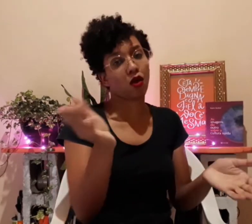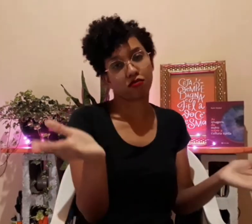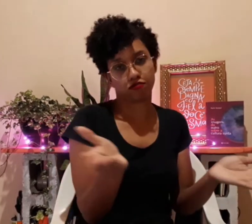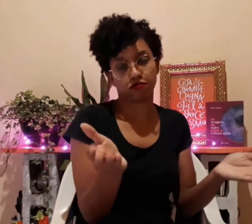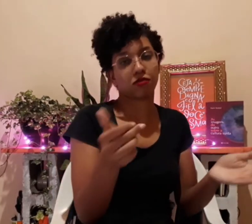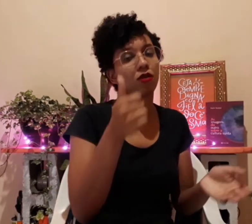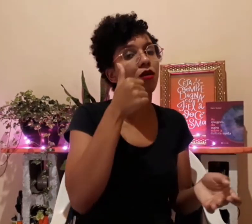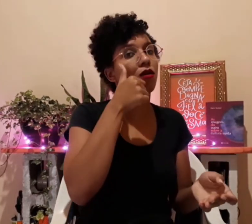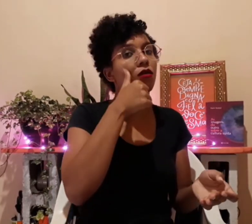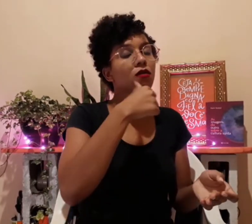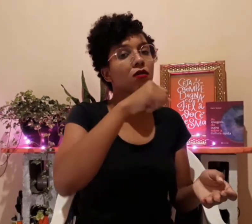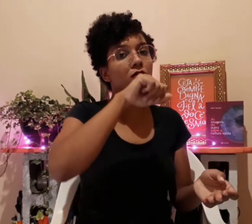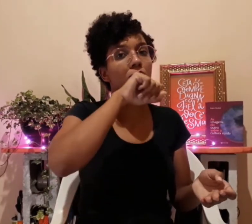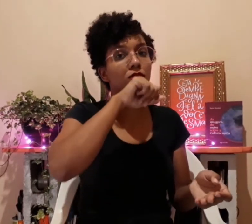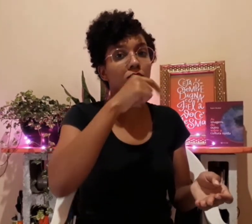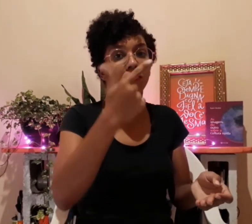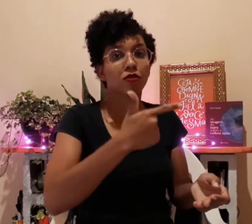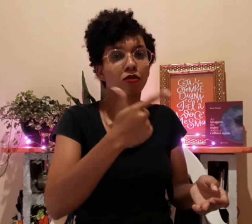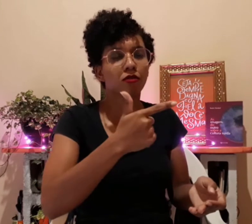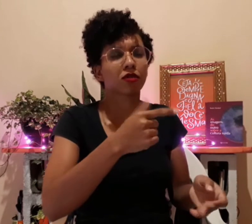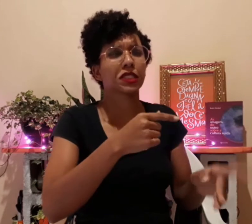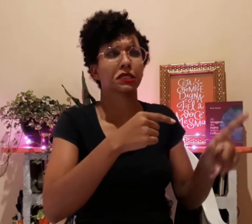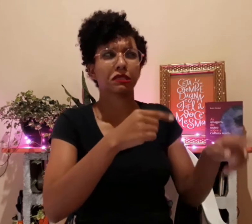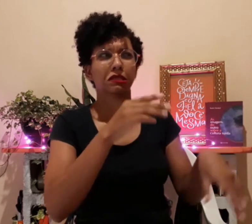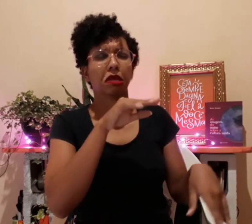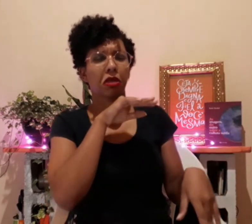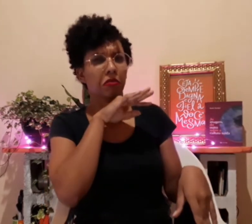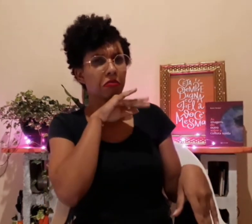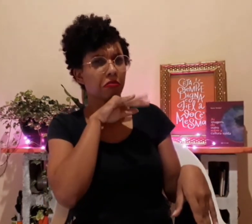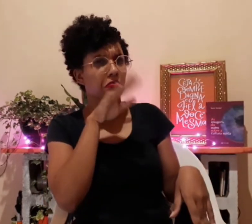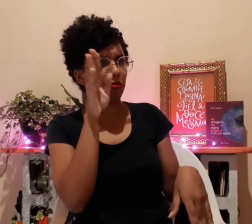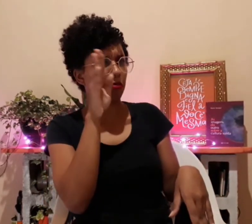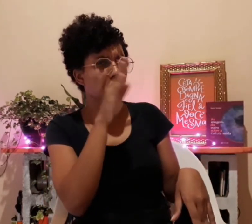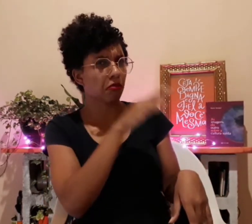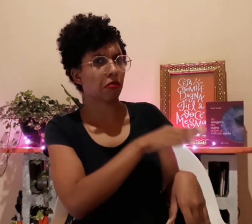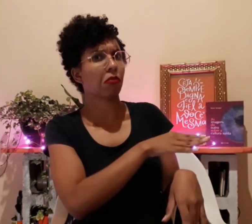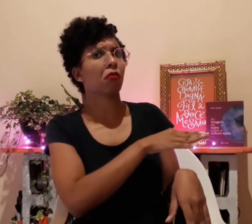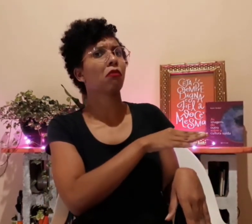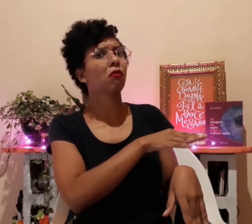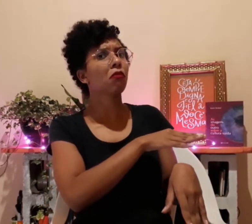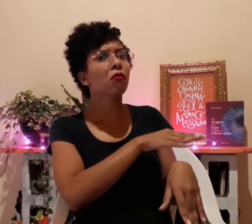E agora ela tem uma madrasta, mas só que ela é muito malvada.